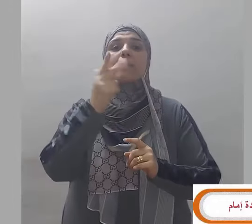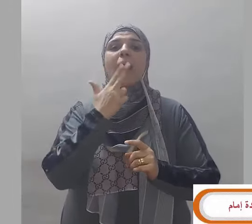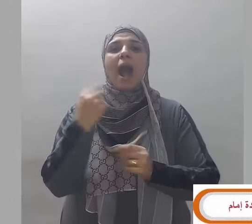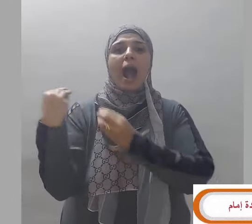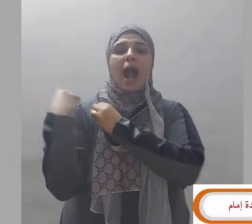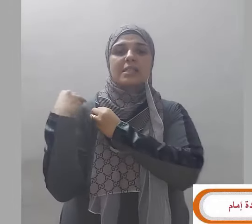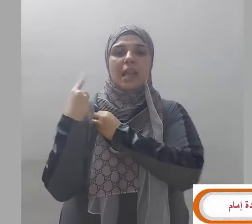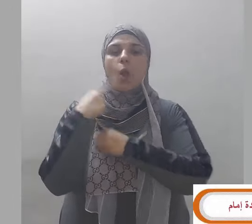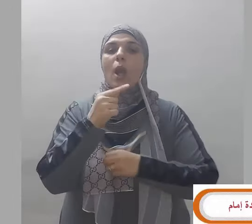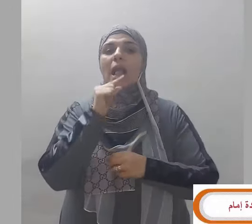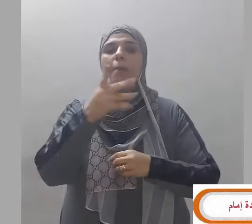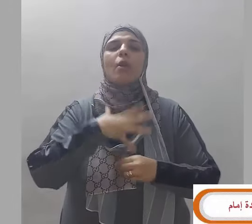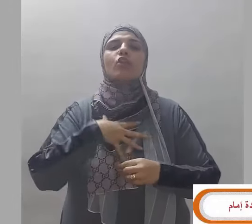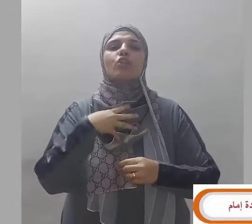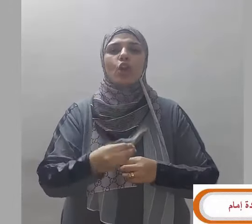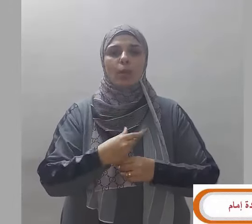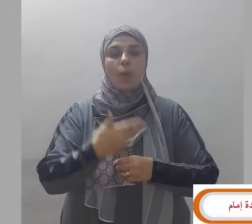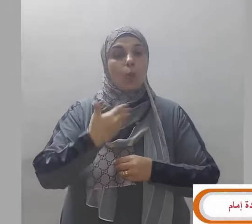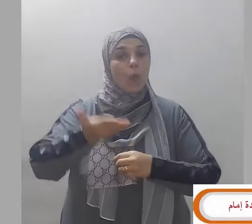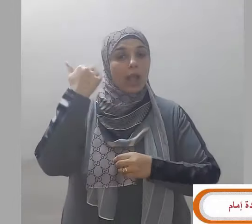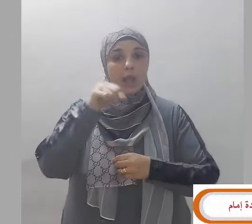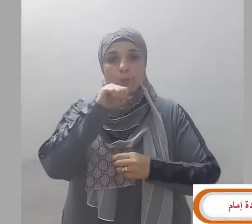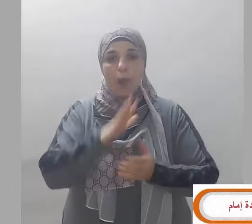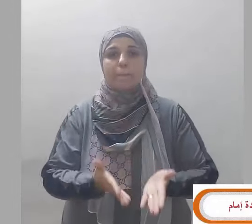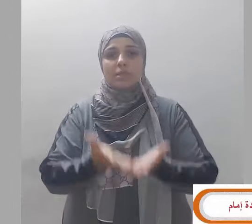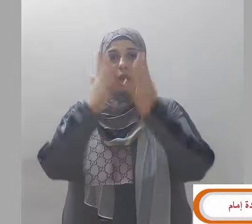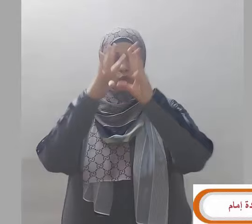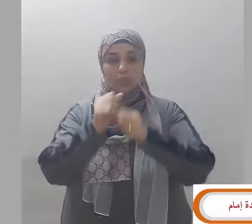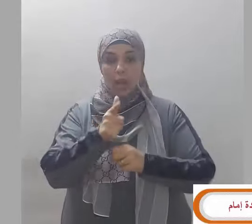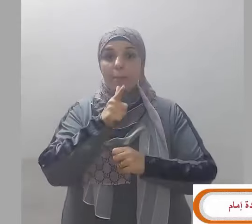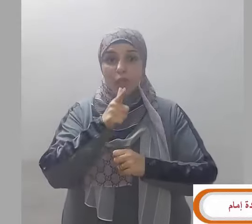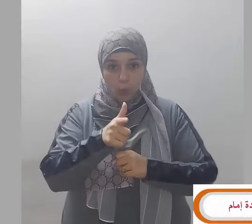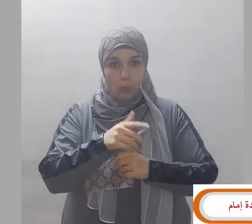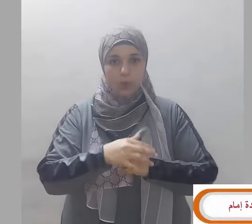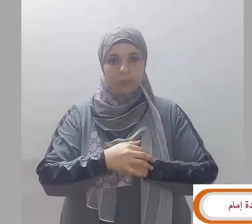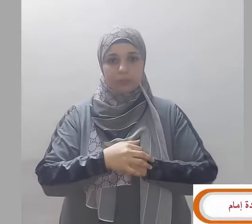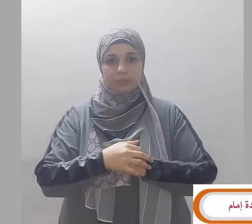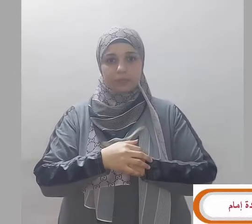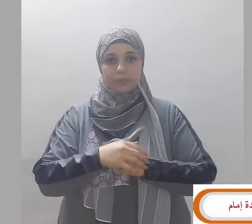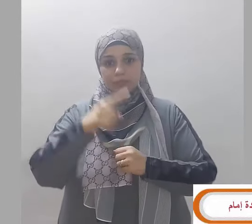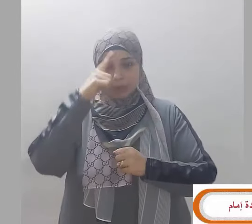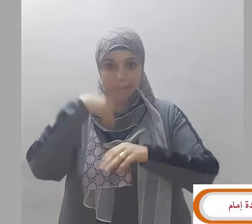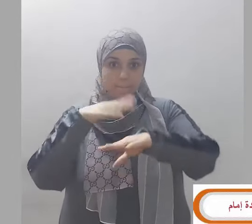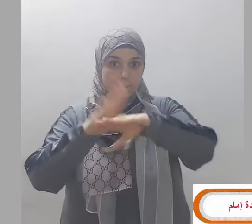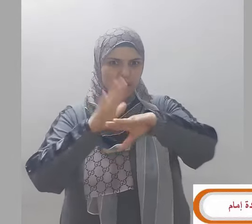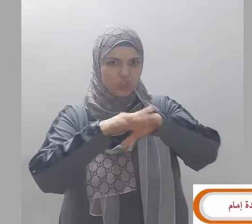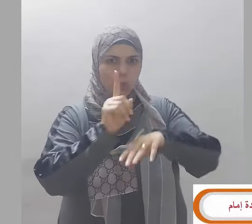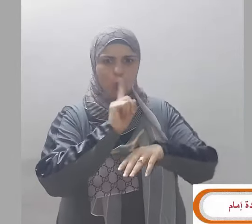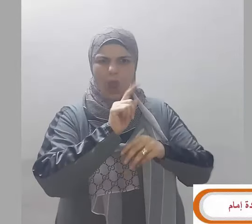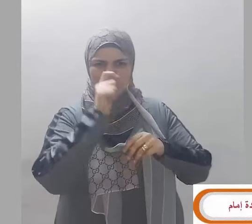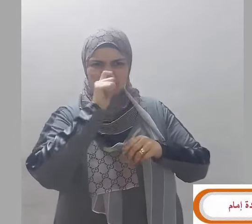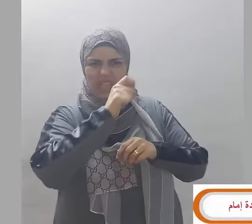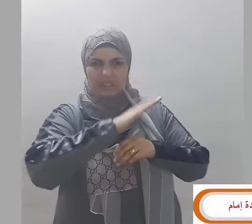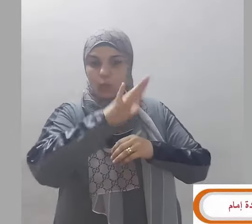الطيبة. وكان صلى الله عليه وسلم يقول: بشروا ولا تنفروا، ويسروا ولا